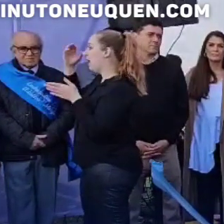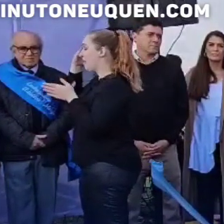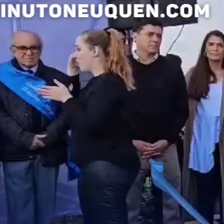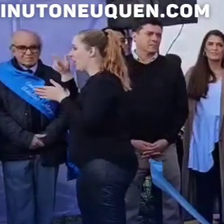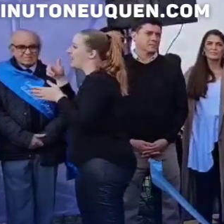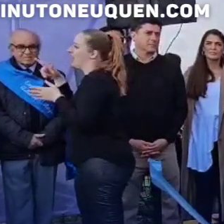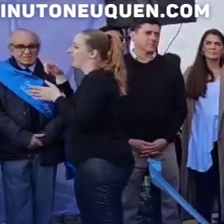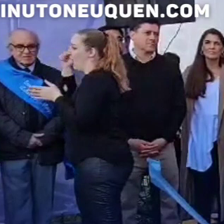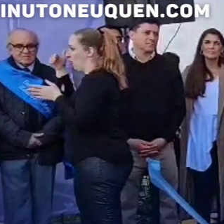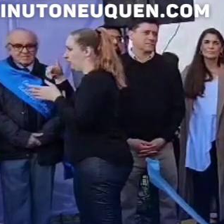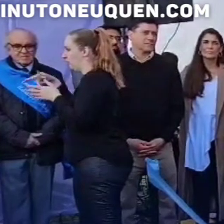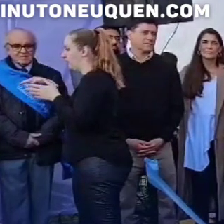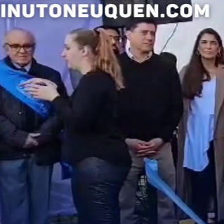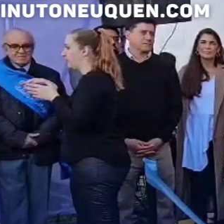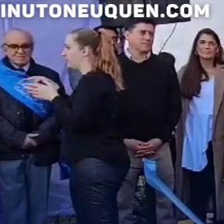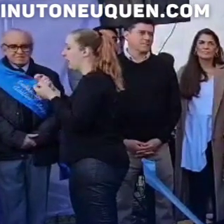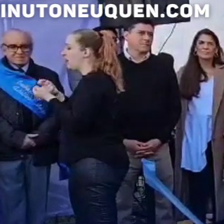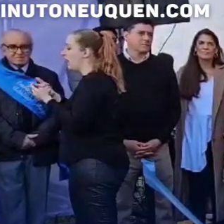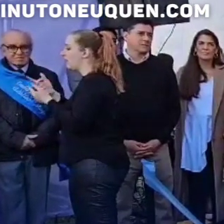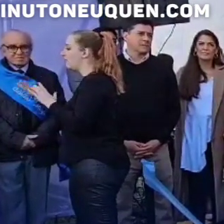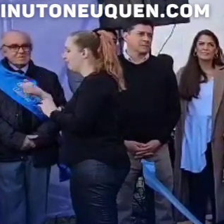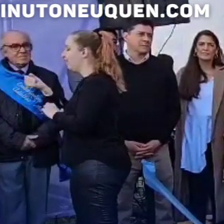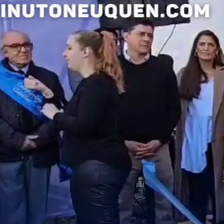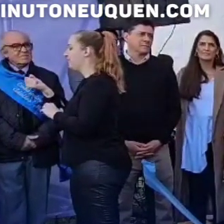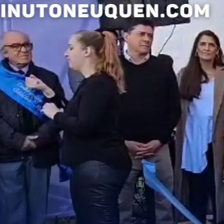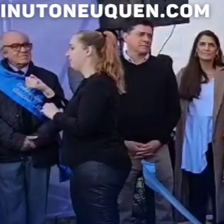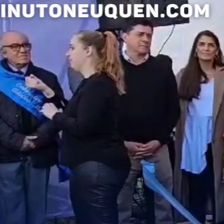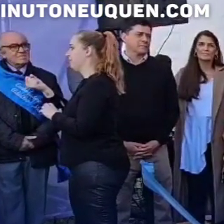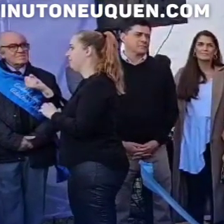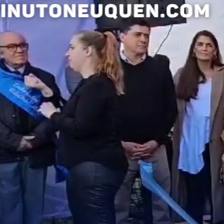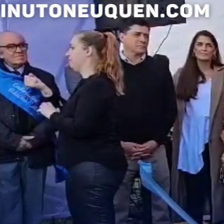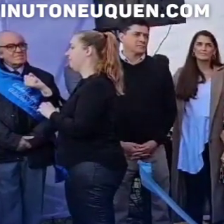de León Gieco es sembrar,